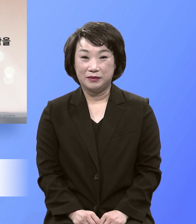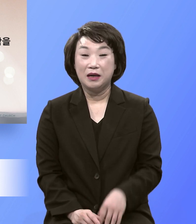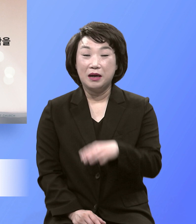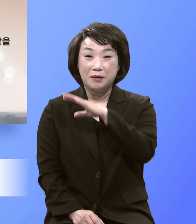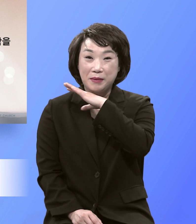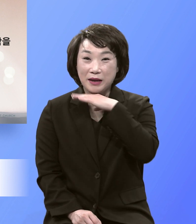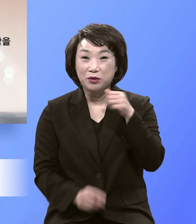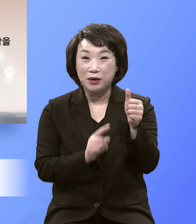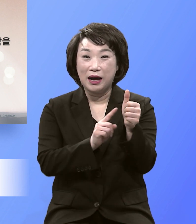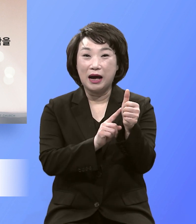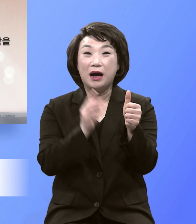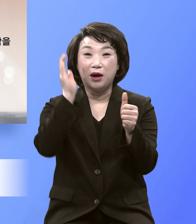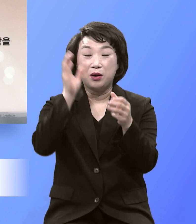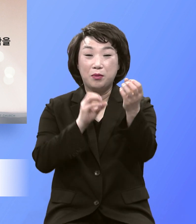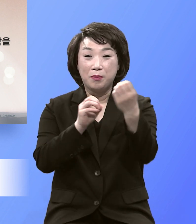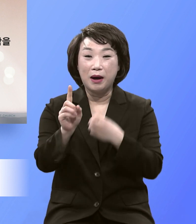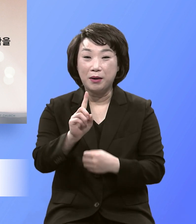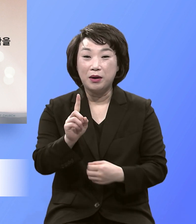시작.